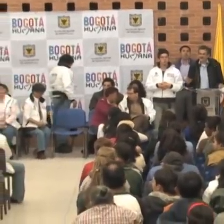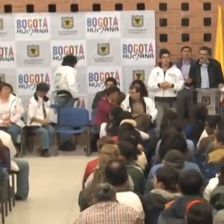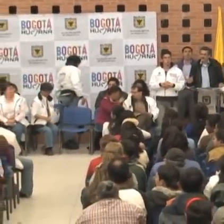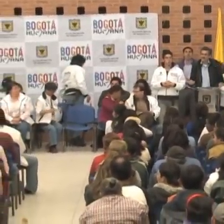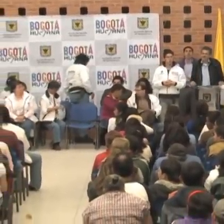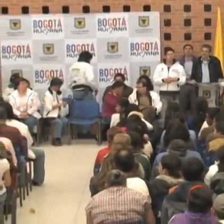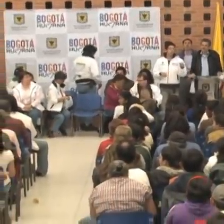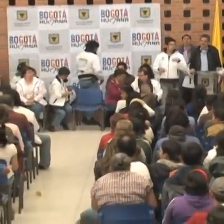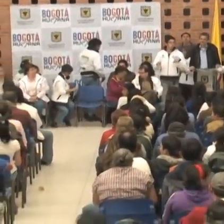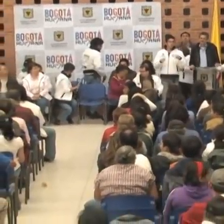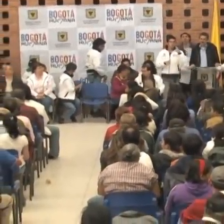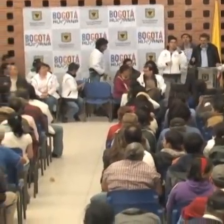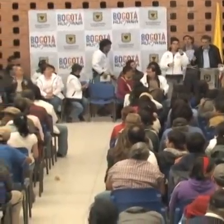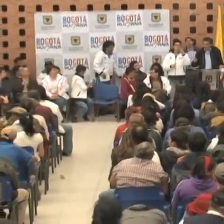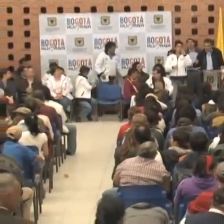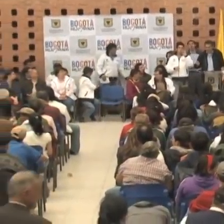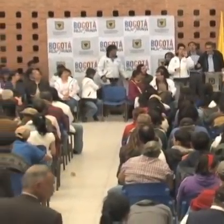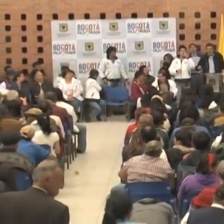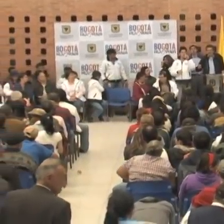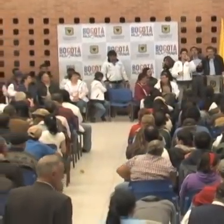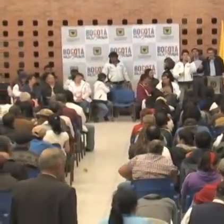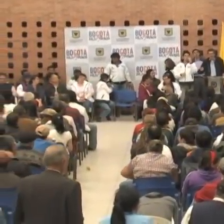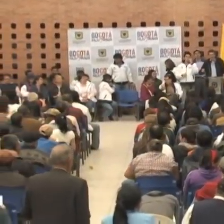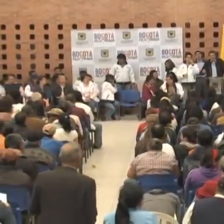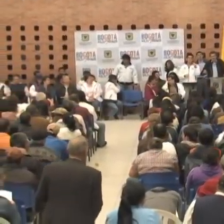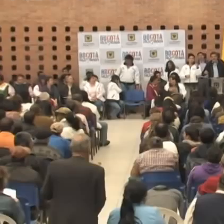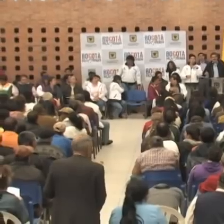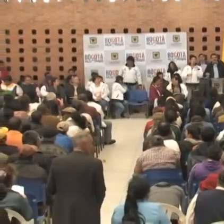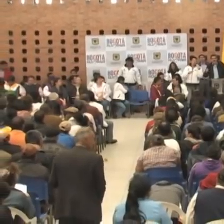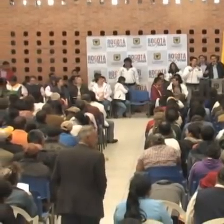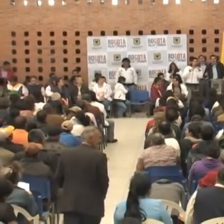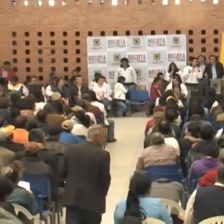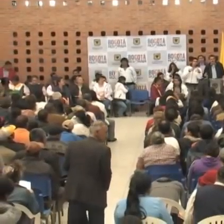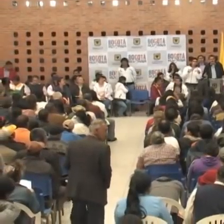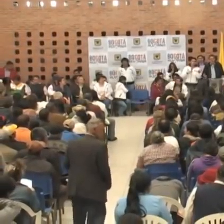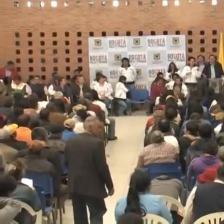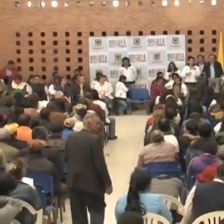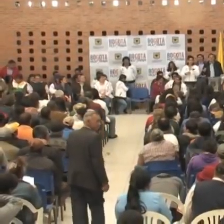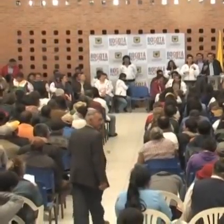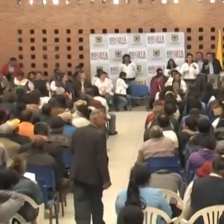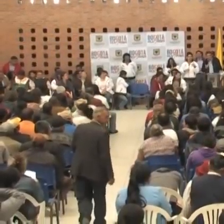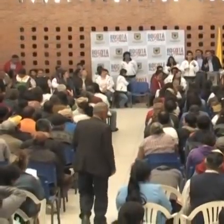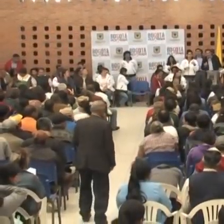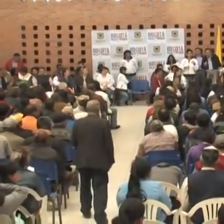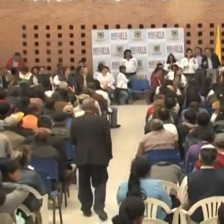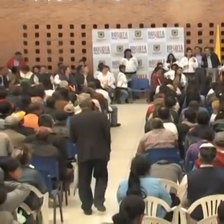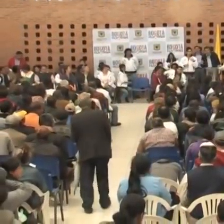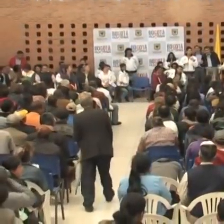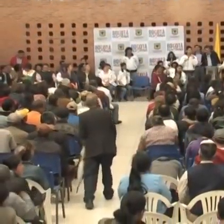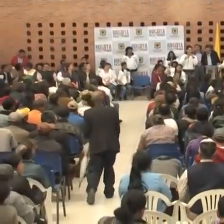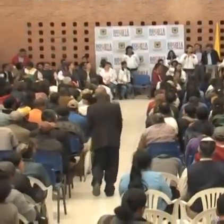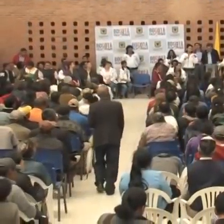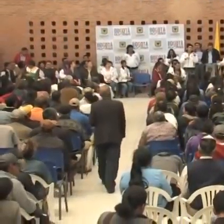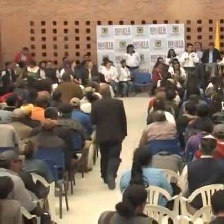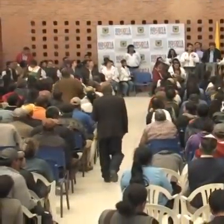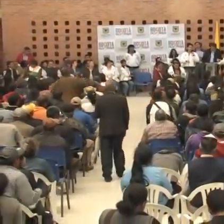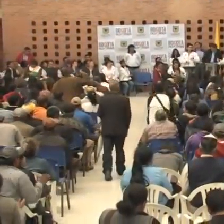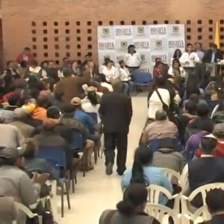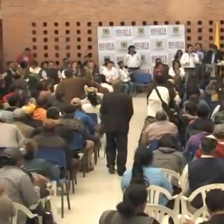en el Cabildo, a discutir las cosas, a acordarlas, que nosotros las cumplimos. Muchas